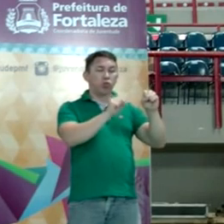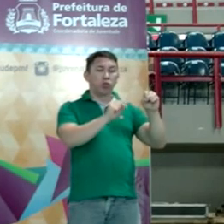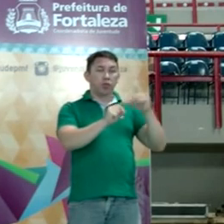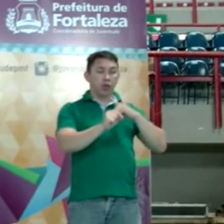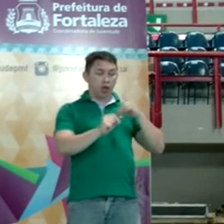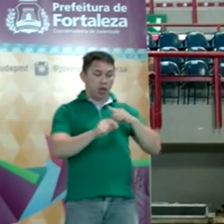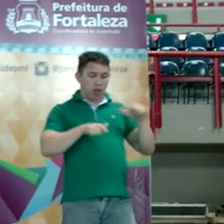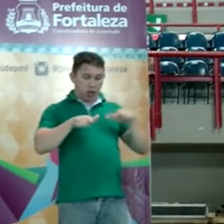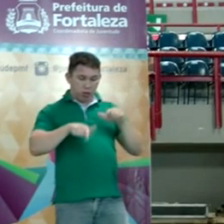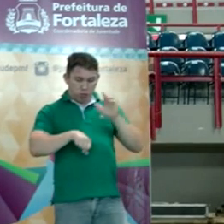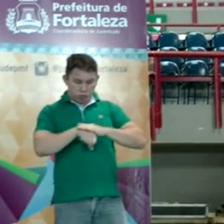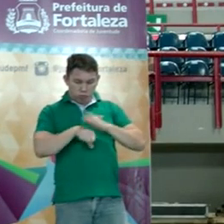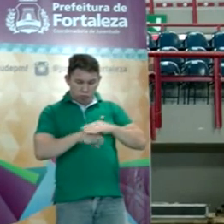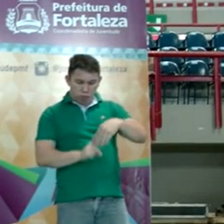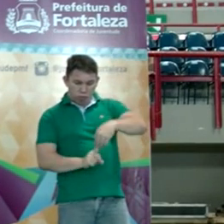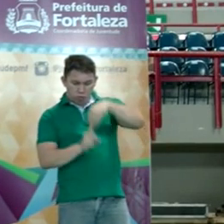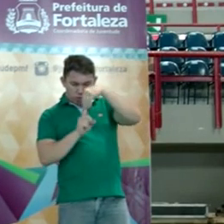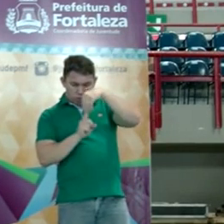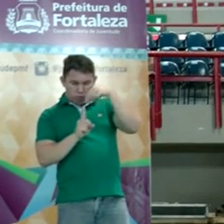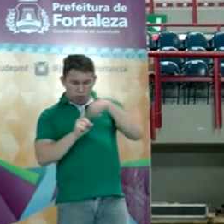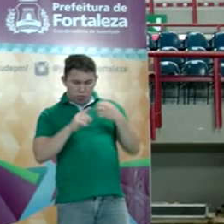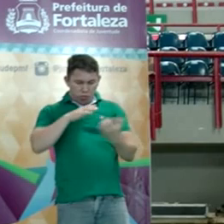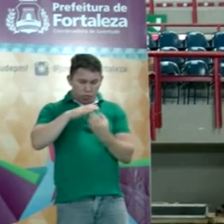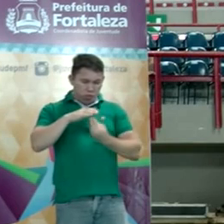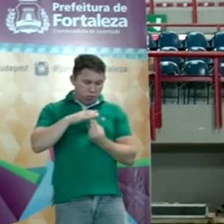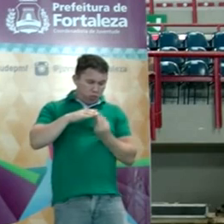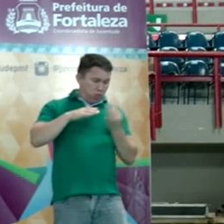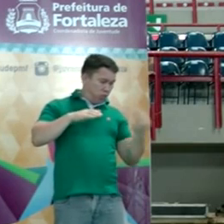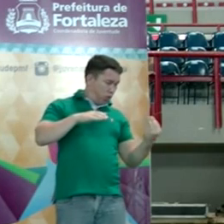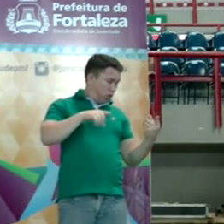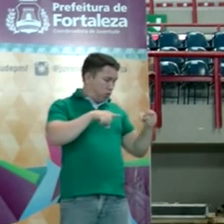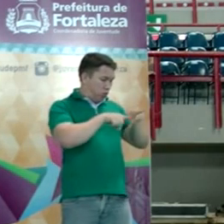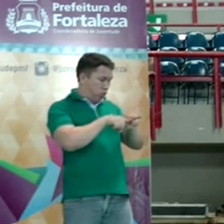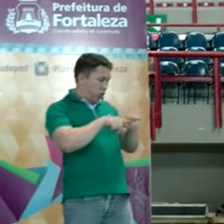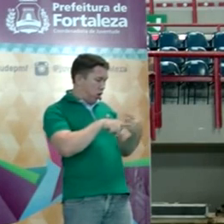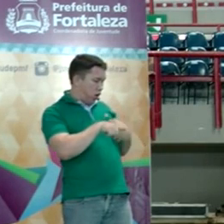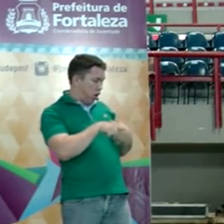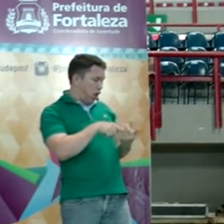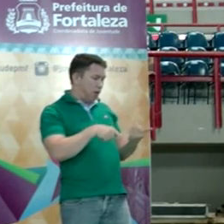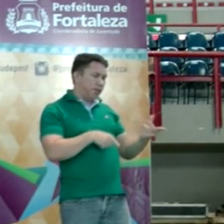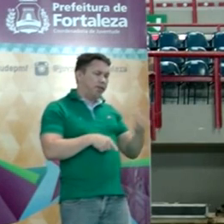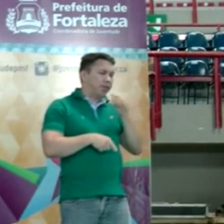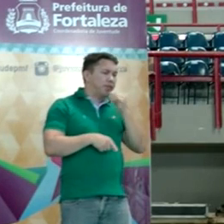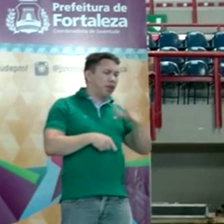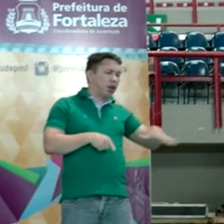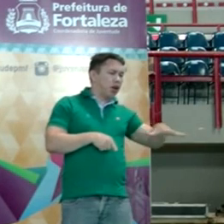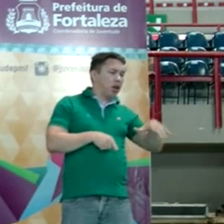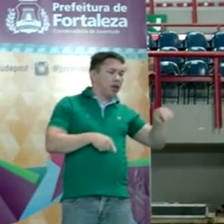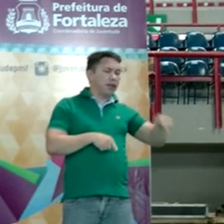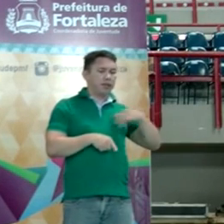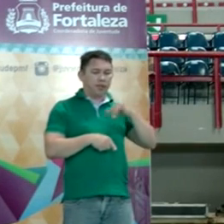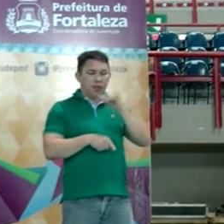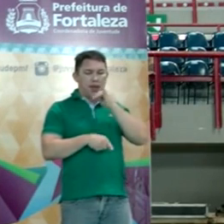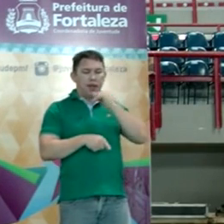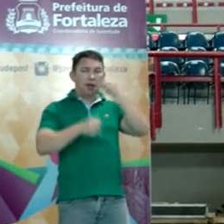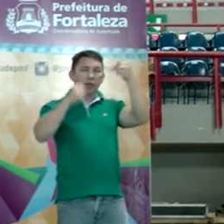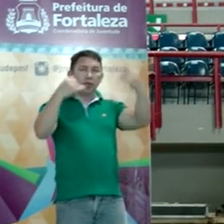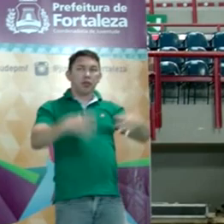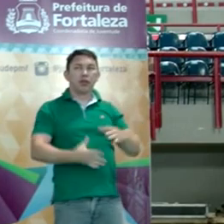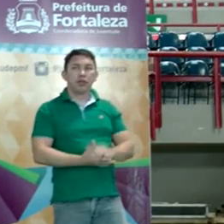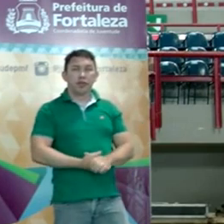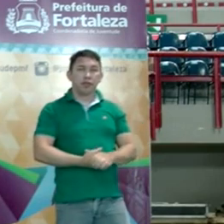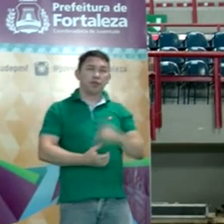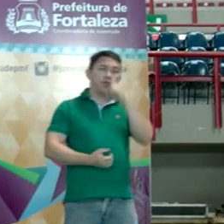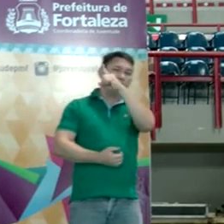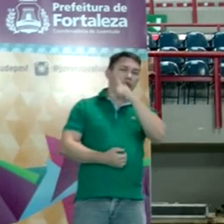passar um trabalho que era feito totalmente dentro da empresa para uma outra empresa. Vamos ser bem claros, um exemplo é sempre melhor.